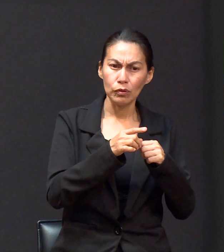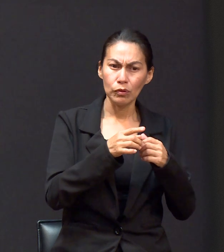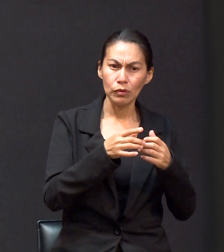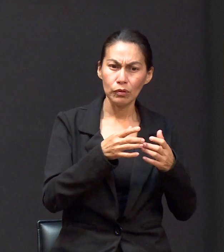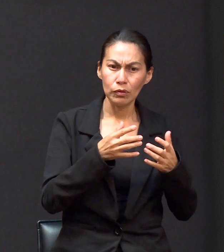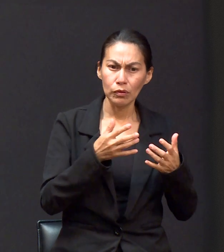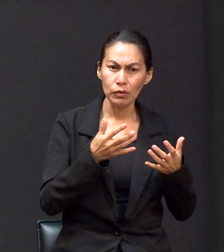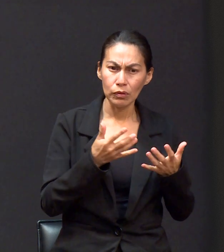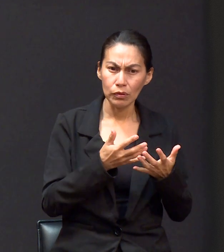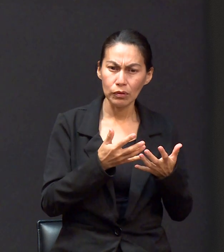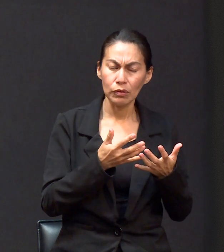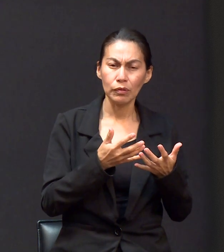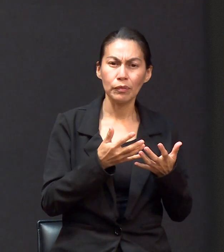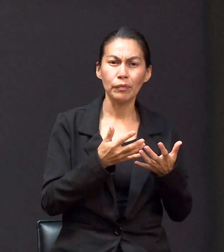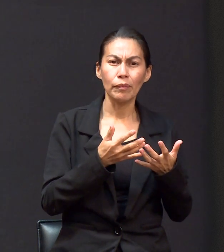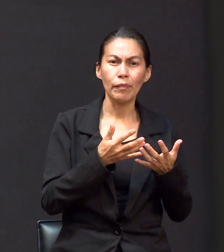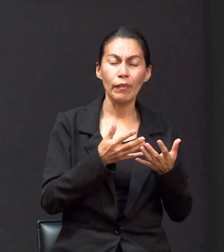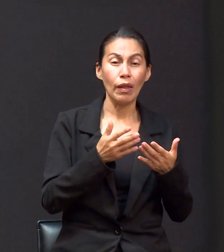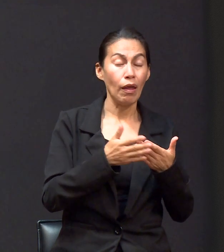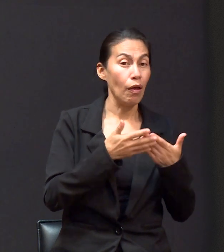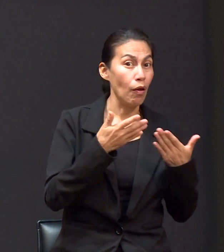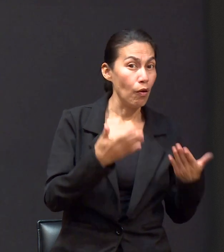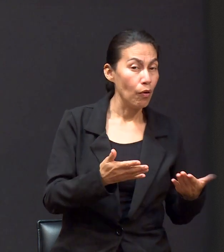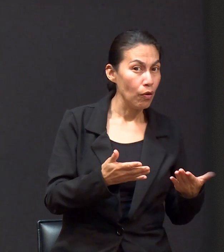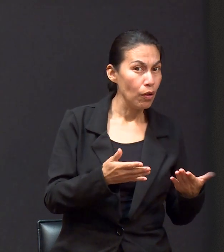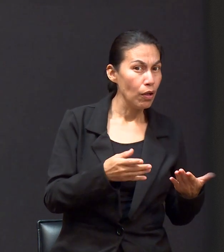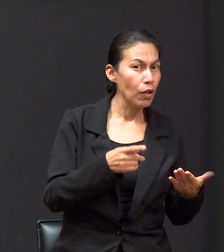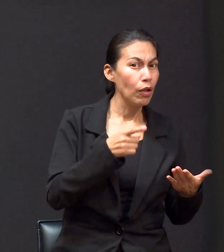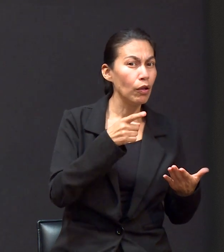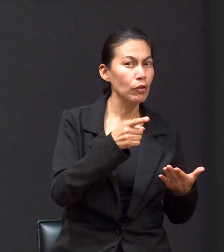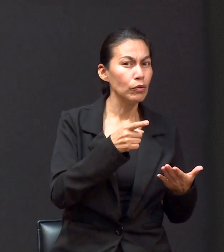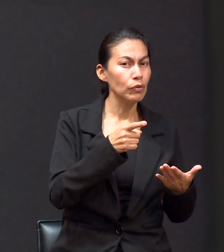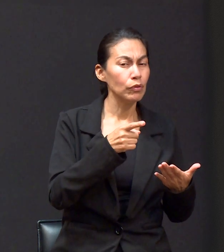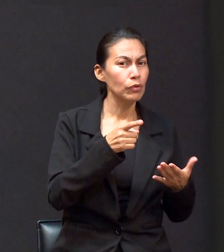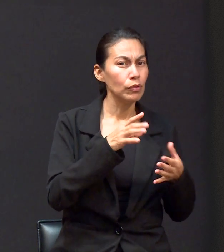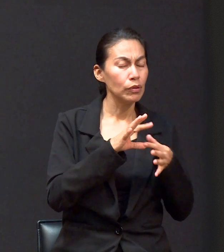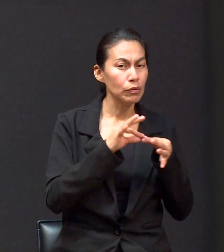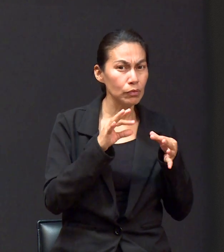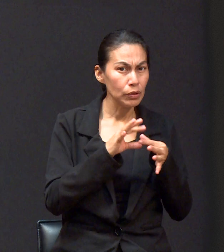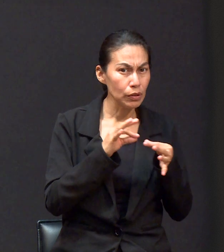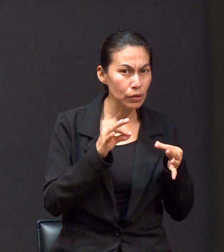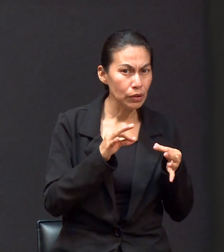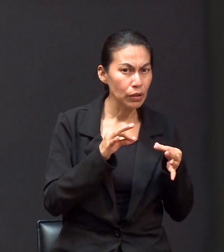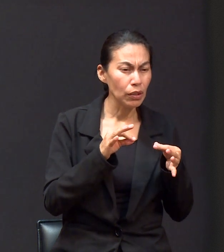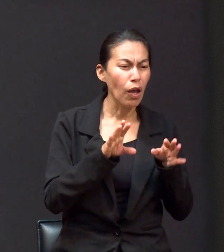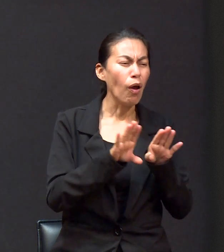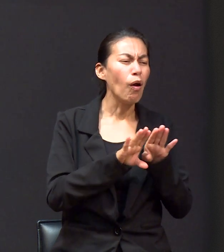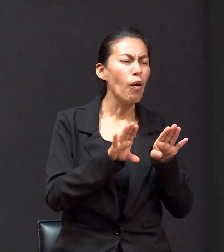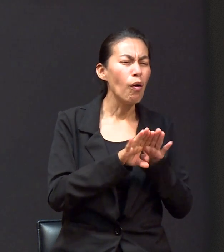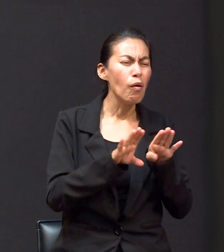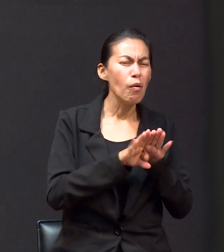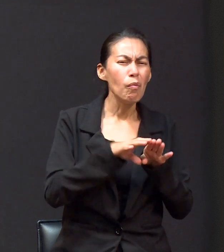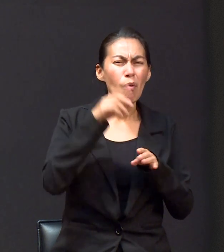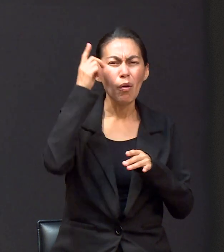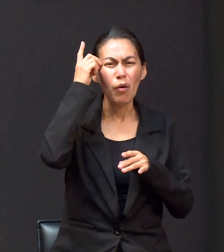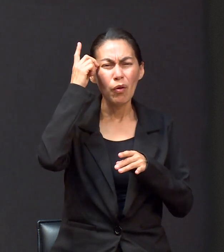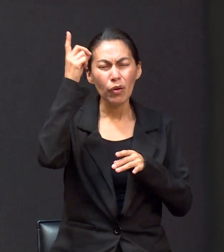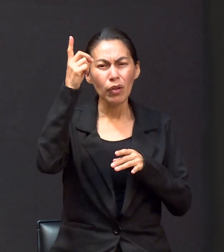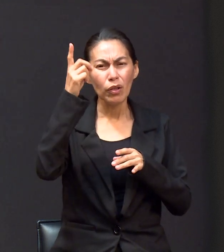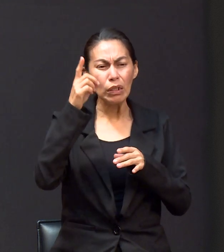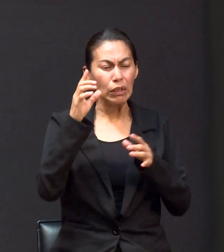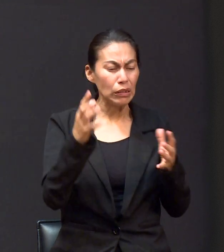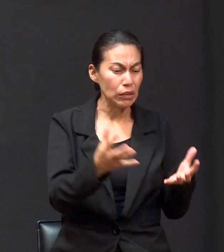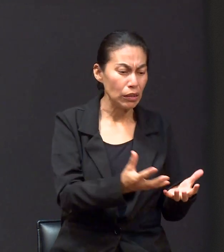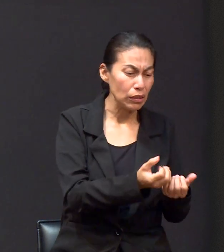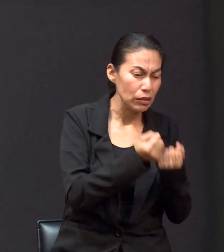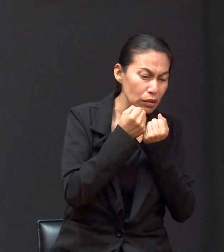tú pasaste y que ahora puedes contárnoslo. porque Dios te ha